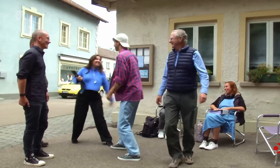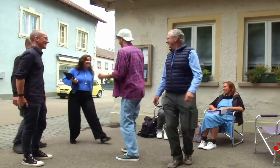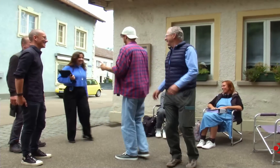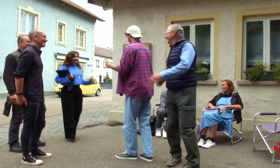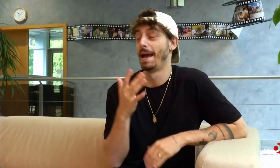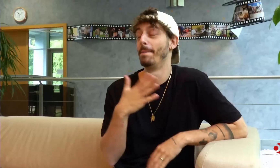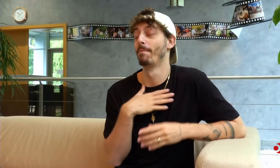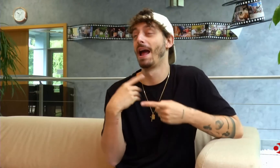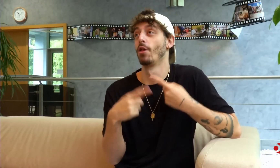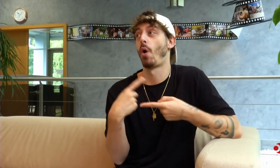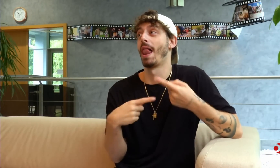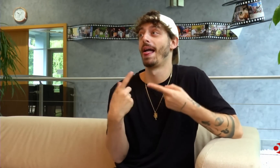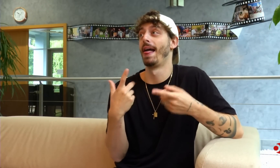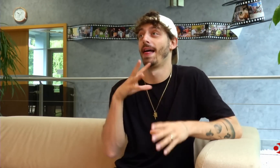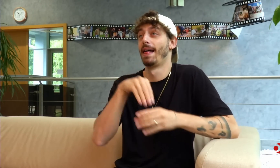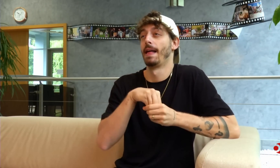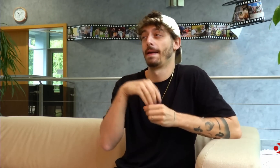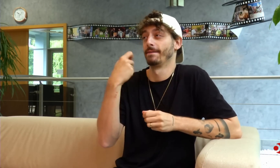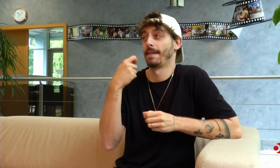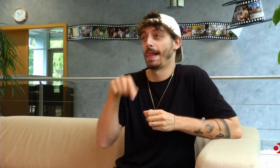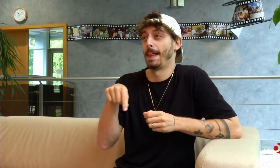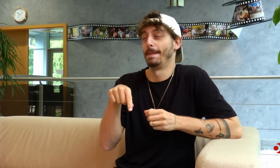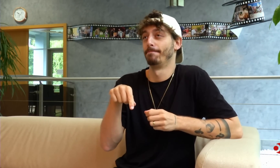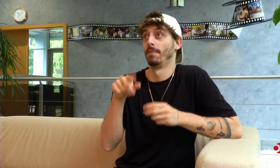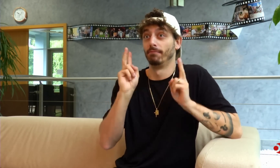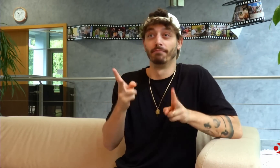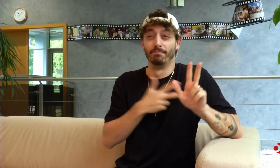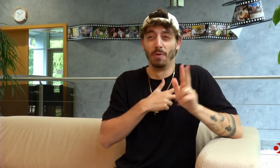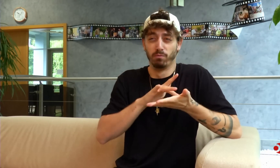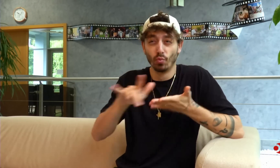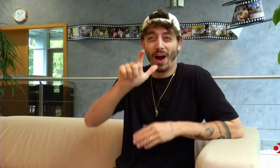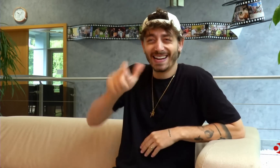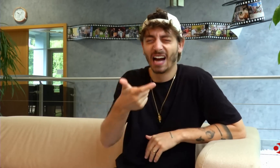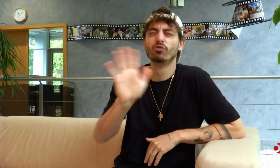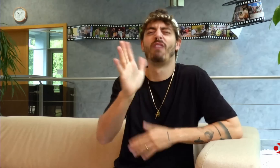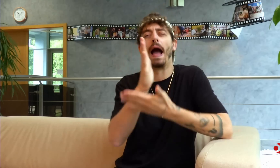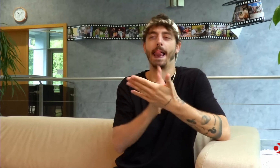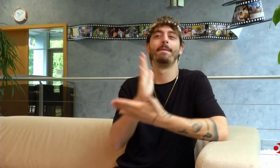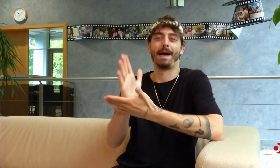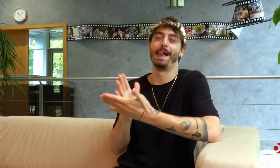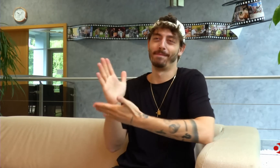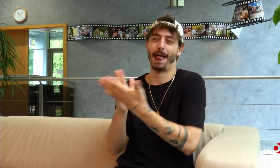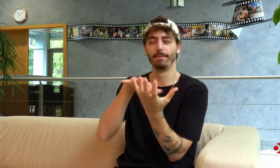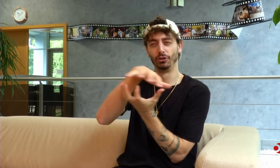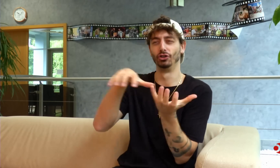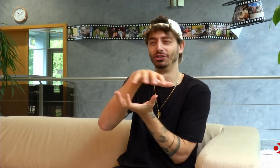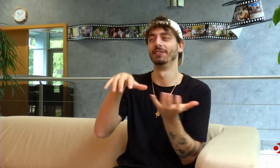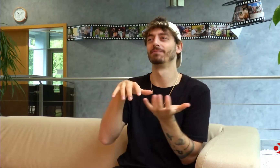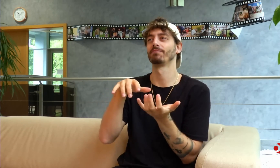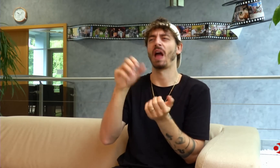Oh. In meiner Rolle als Jason in der Serie spiele ich mich zwar selbst, die Figur ist aber nur zur Hälfte so wie der echte Jason.